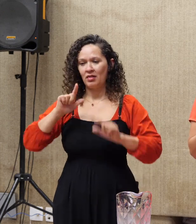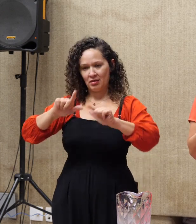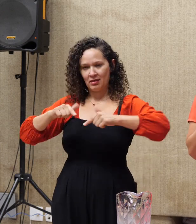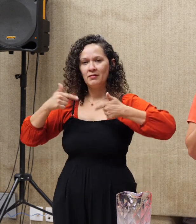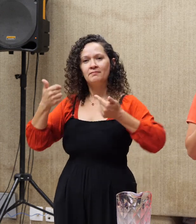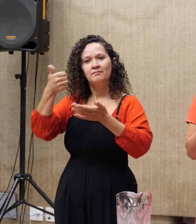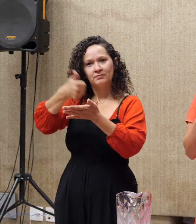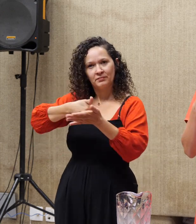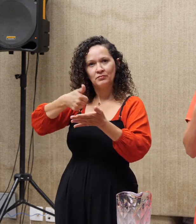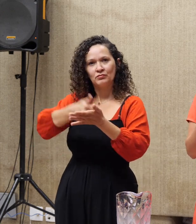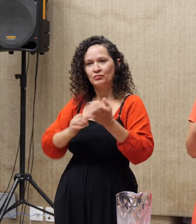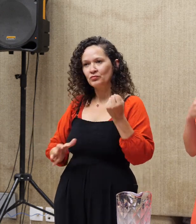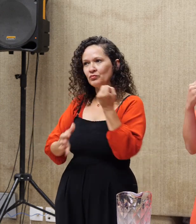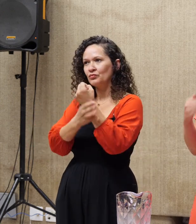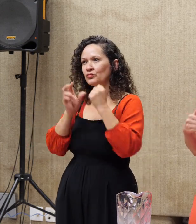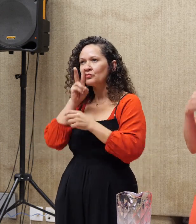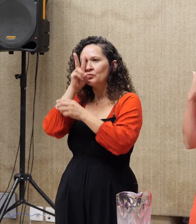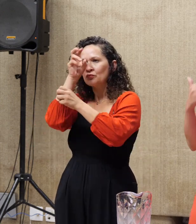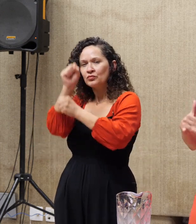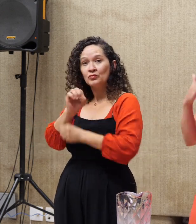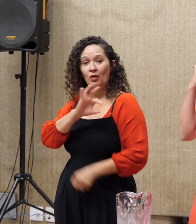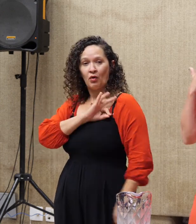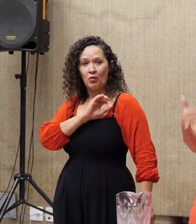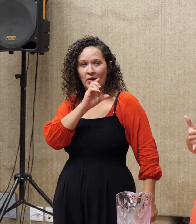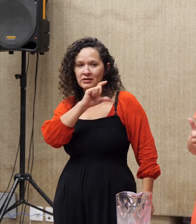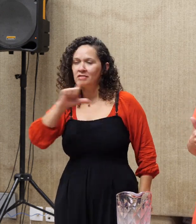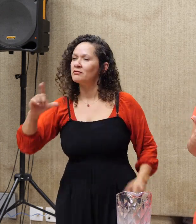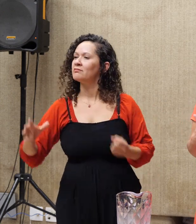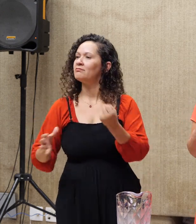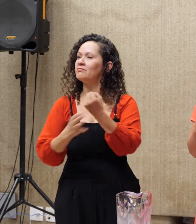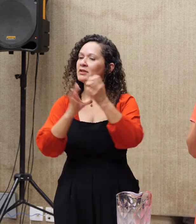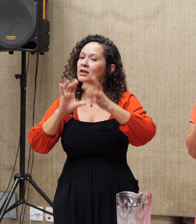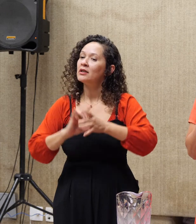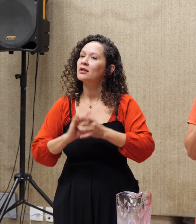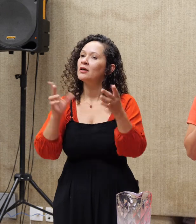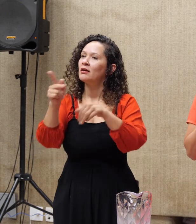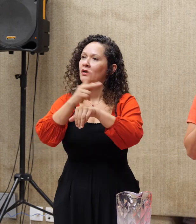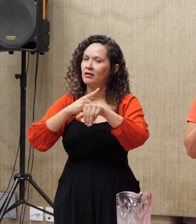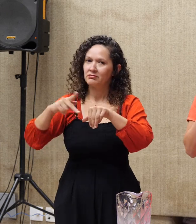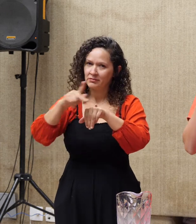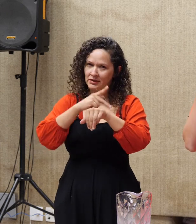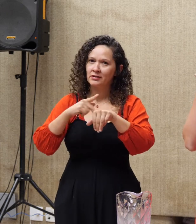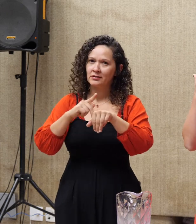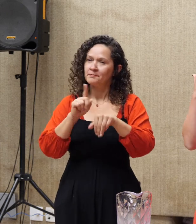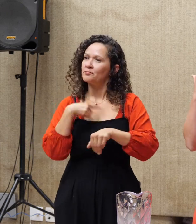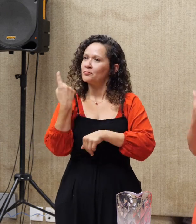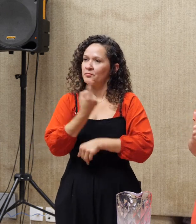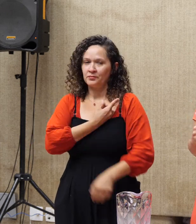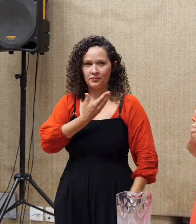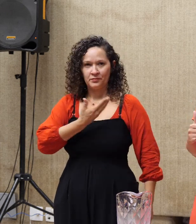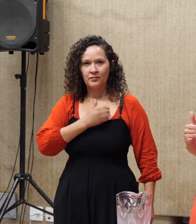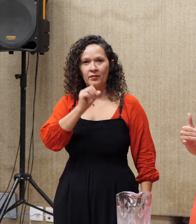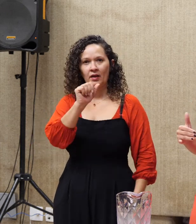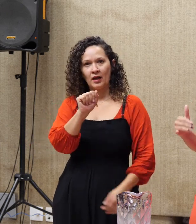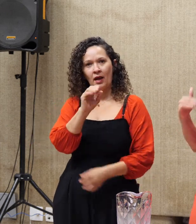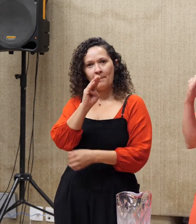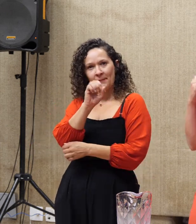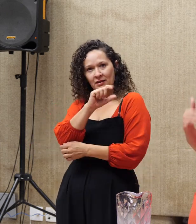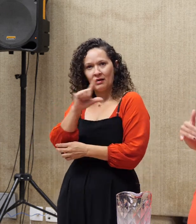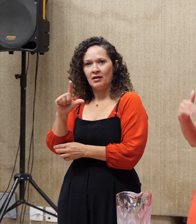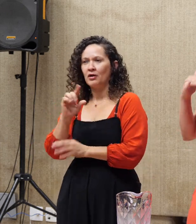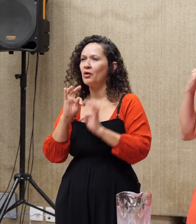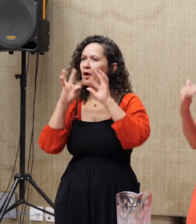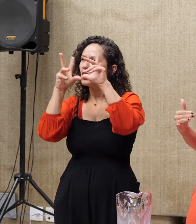luta, né, pelo fortalecimento de uma guarda civil democrática no nosso país, ao nosso companheiro Abidael,